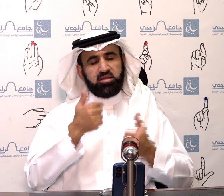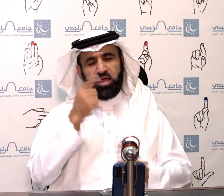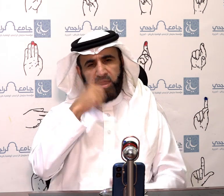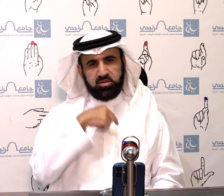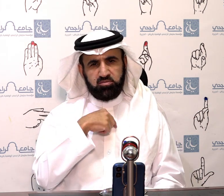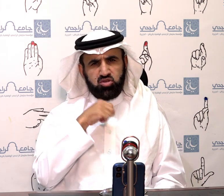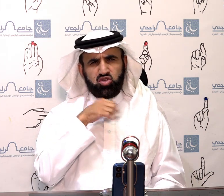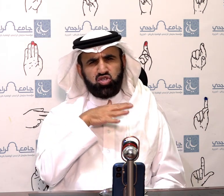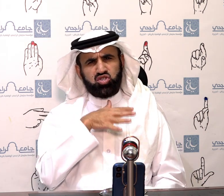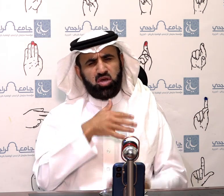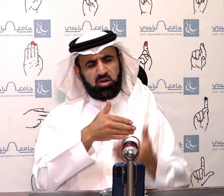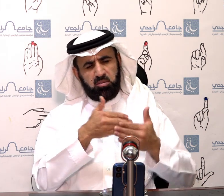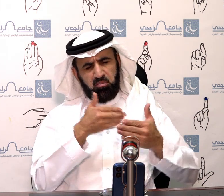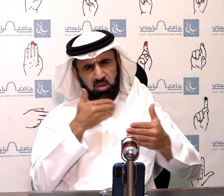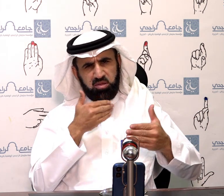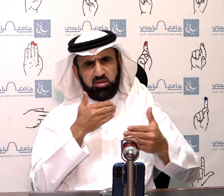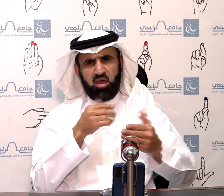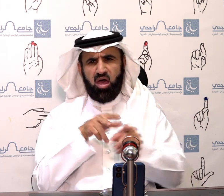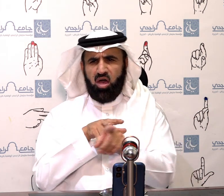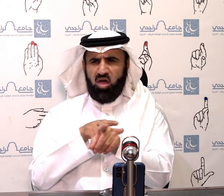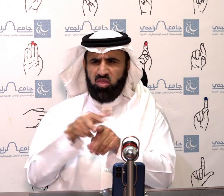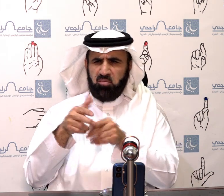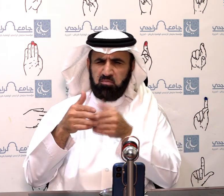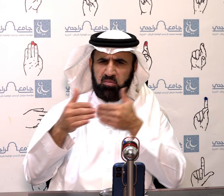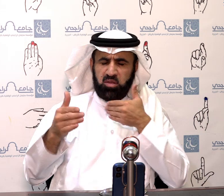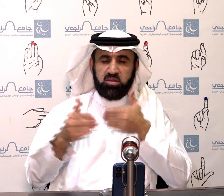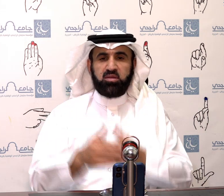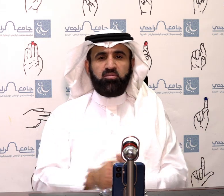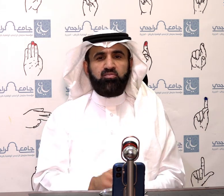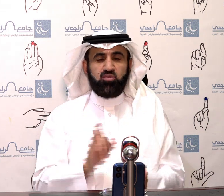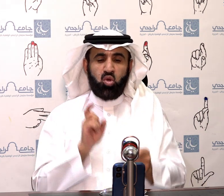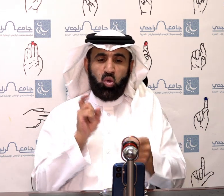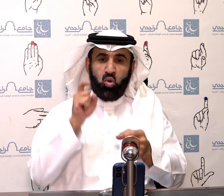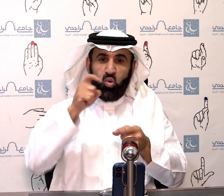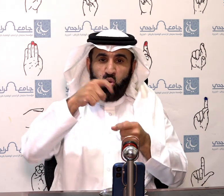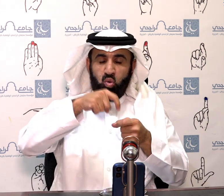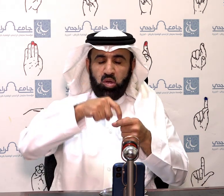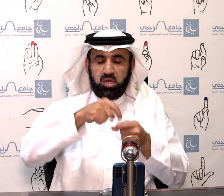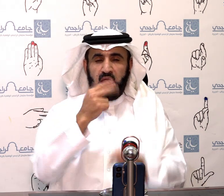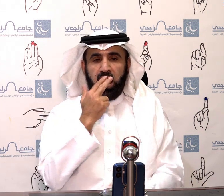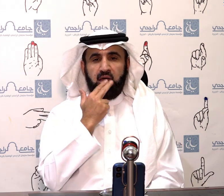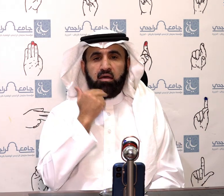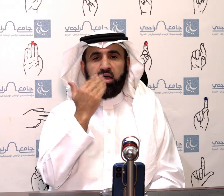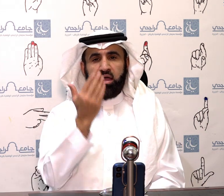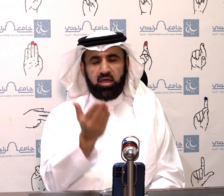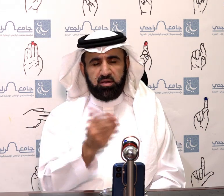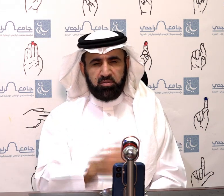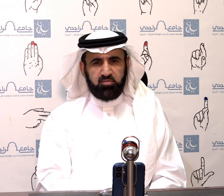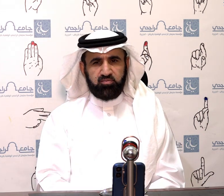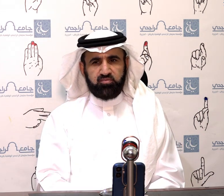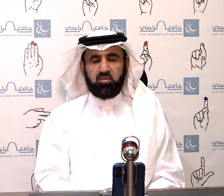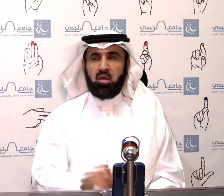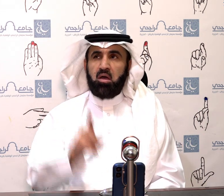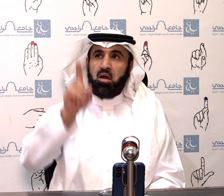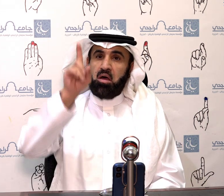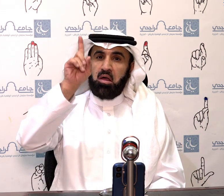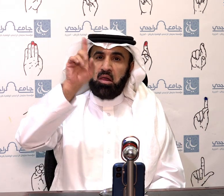والعذاب، هي الموصلة إلى الخير والثواب. ومن رحمته جل وعلا